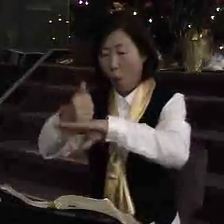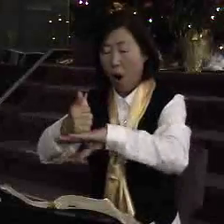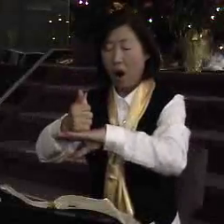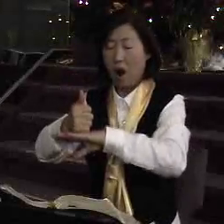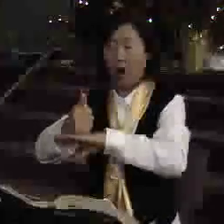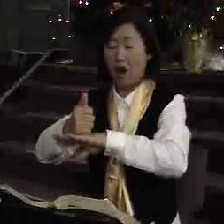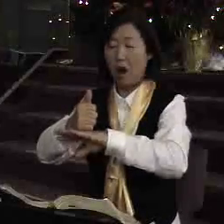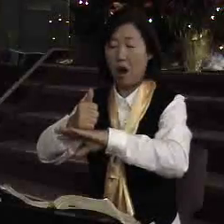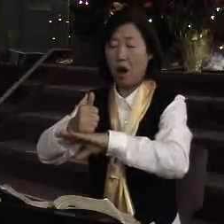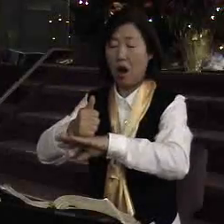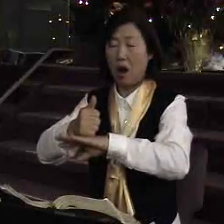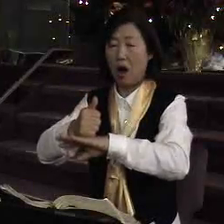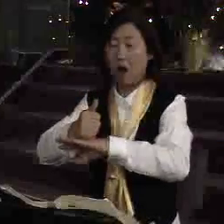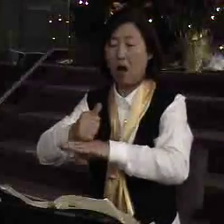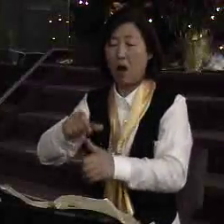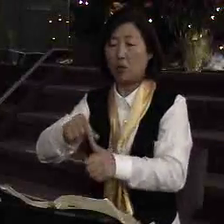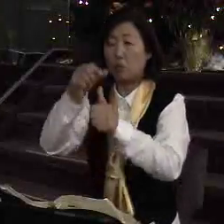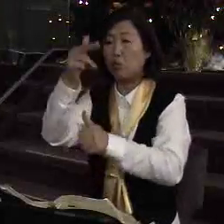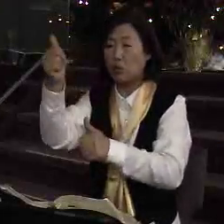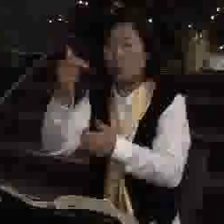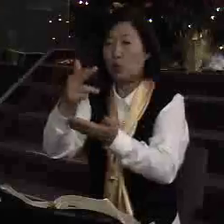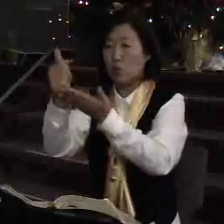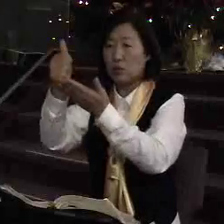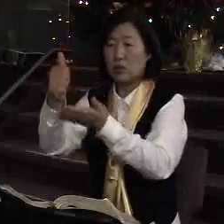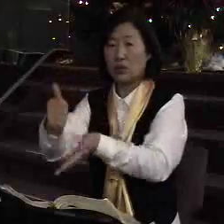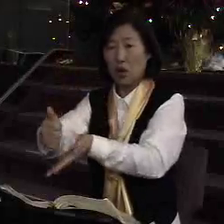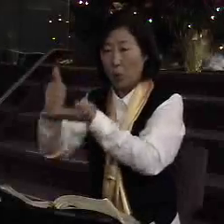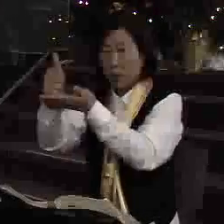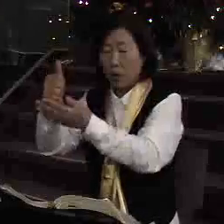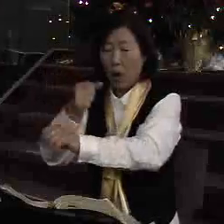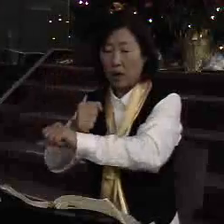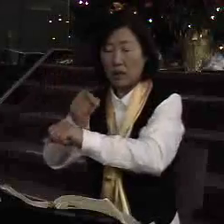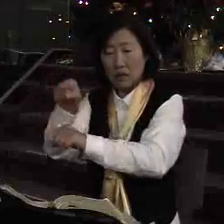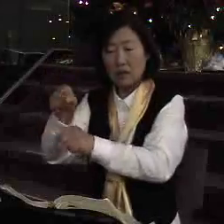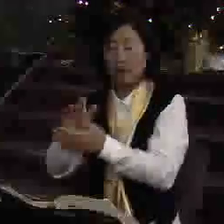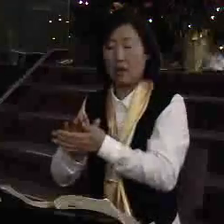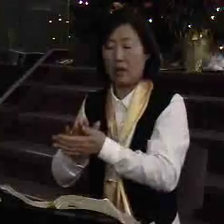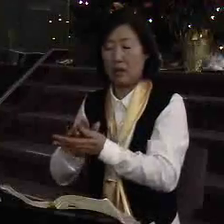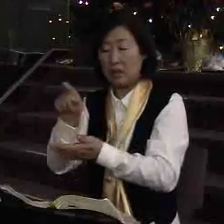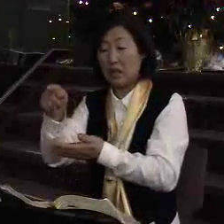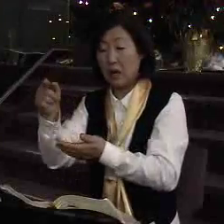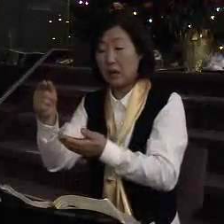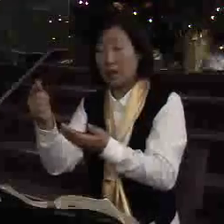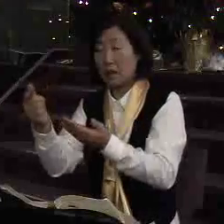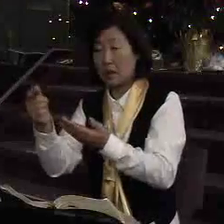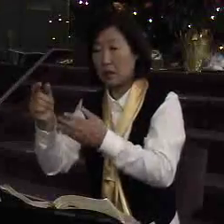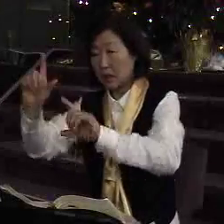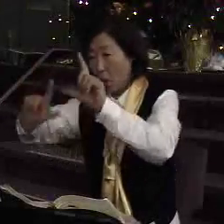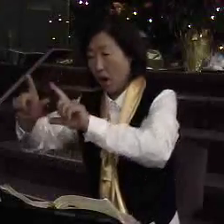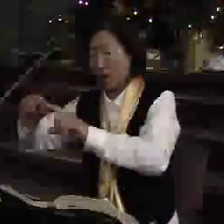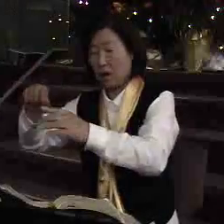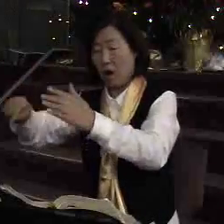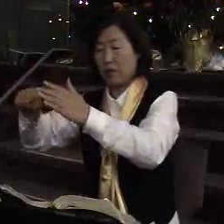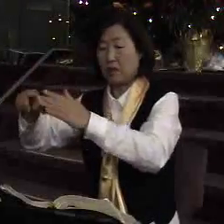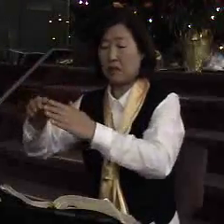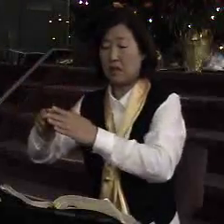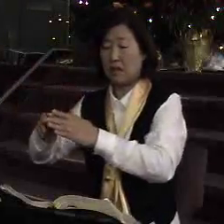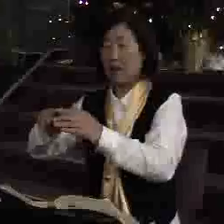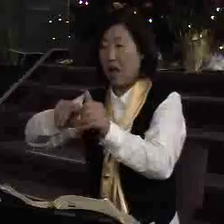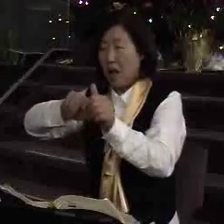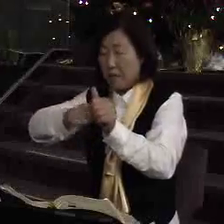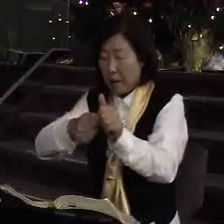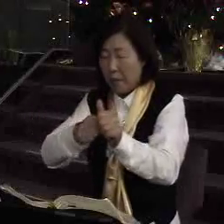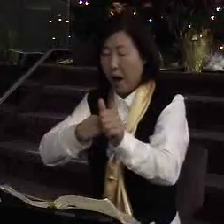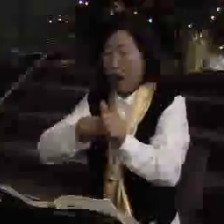나의 유일한 구주, 주님으로 섬기려 하는 것에는 그러한 그 상황 가운데서는